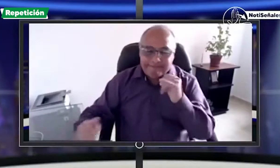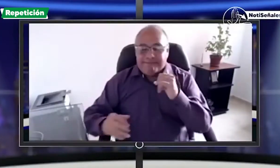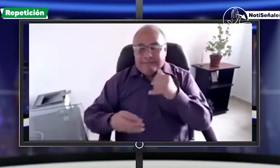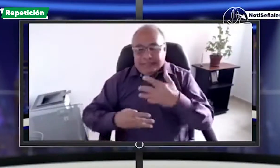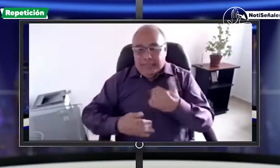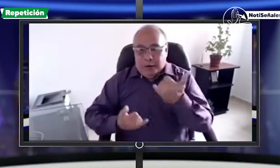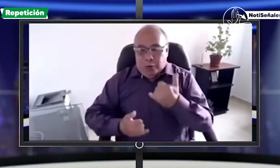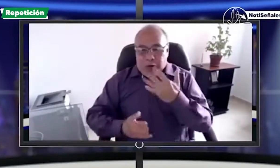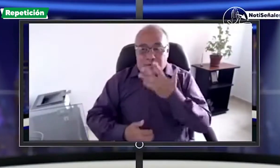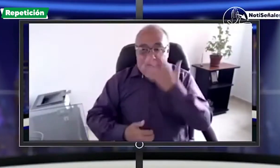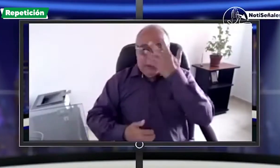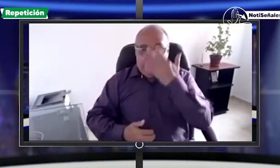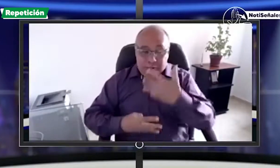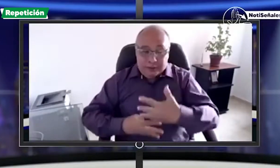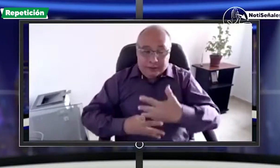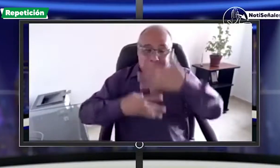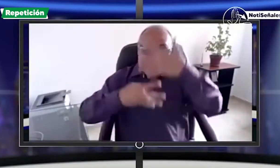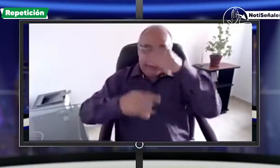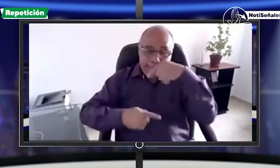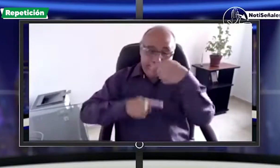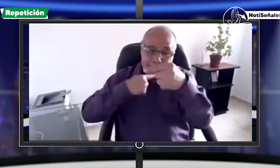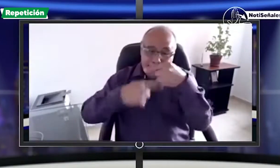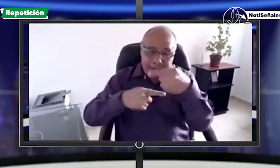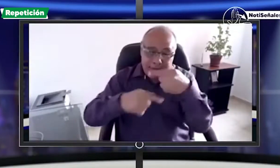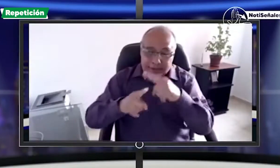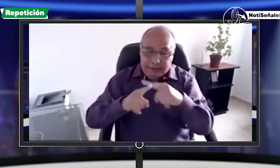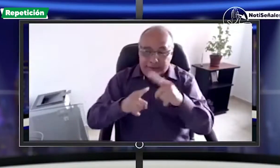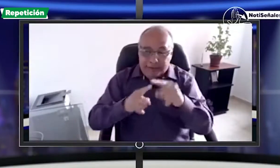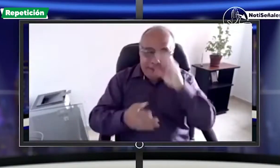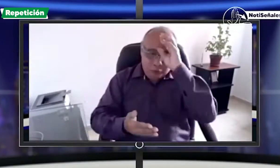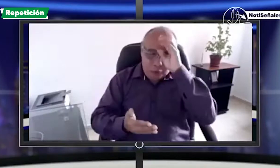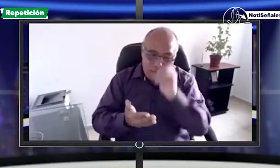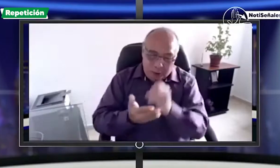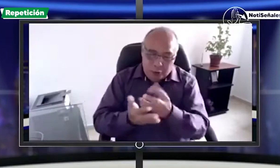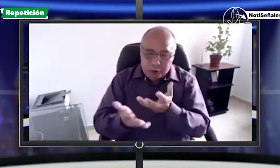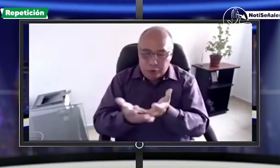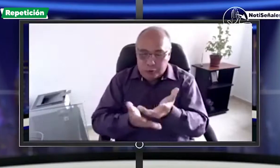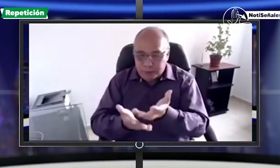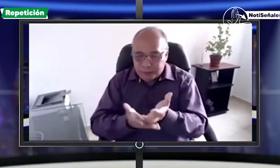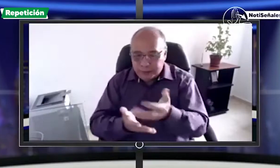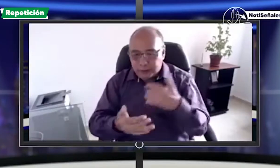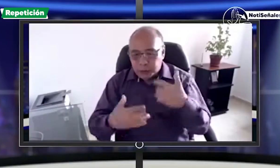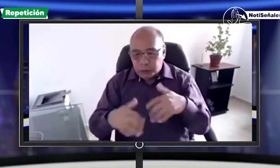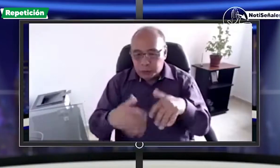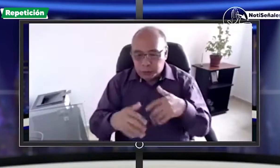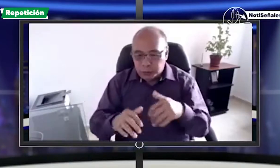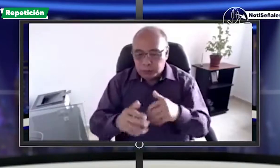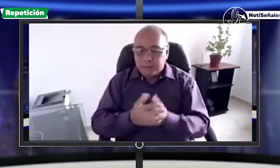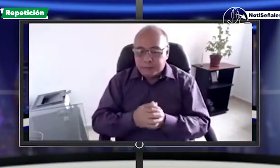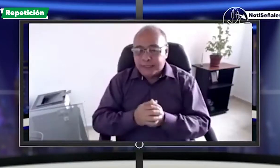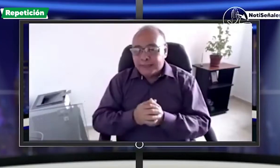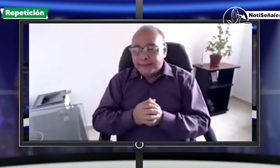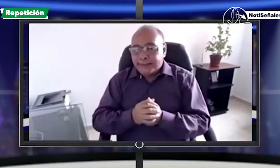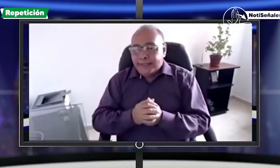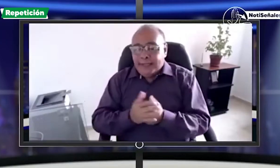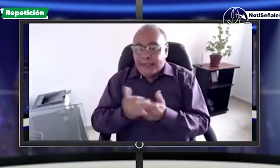Ok. Sí, la verdad es que estamos encontrando muchísimos comentarios aquí en nuestro Facebook Live.